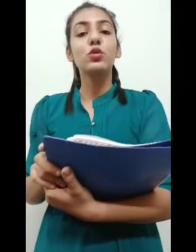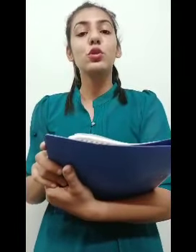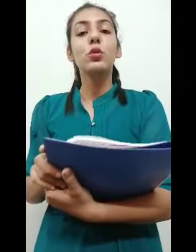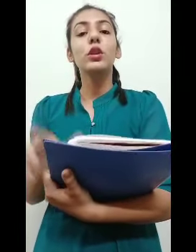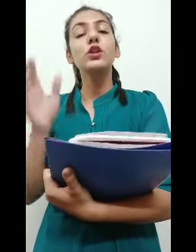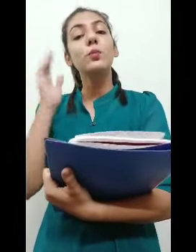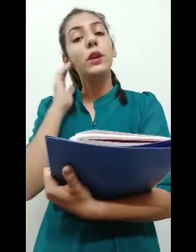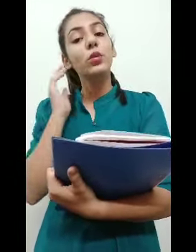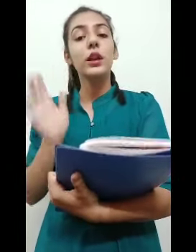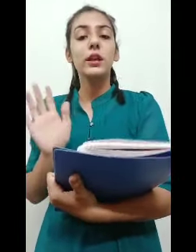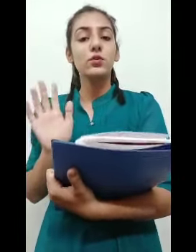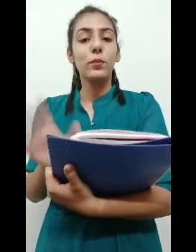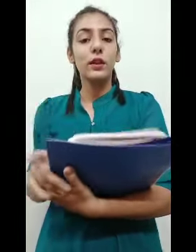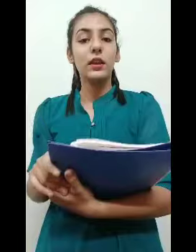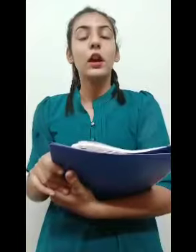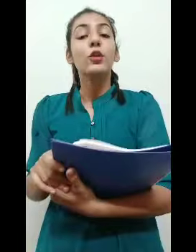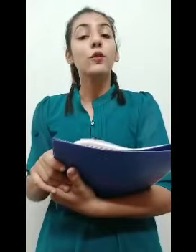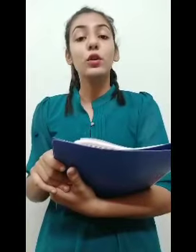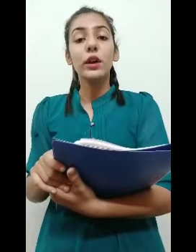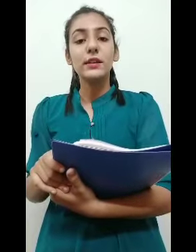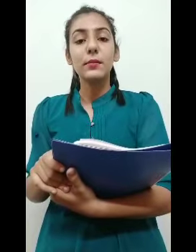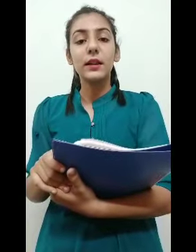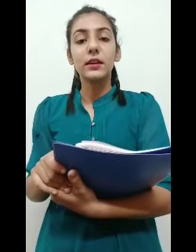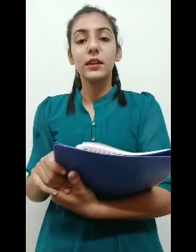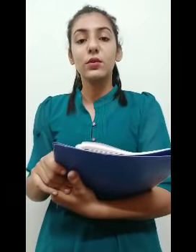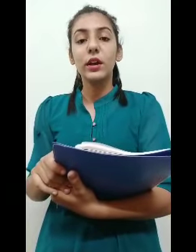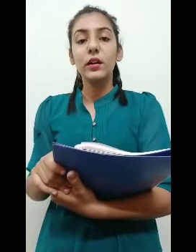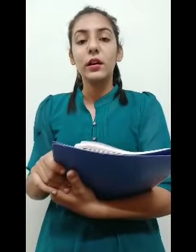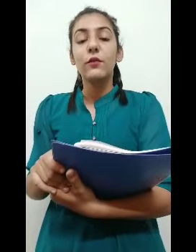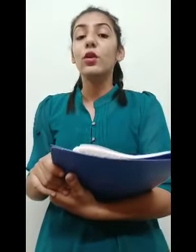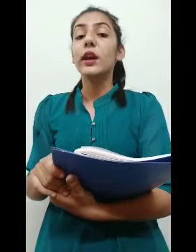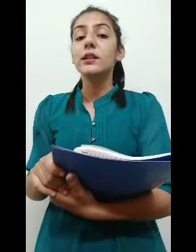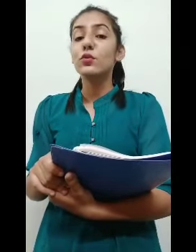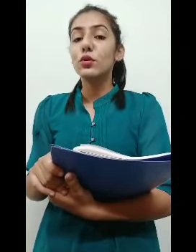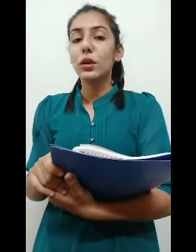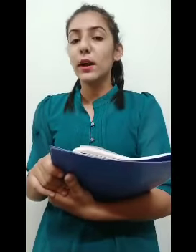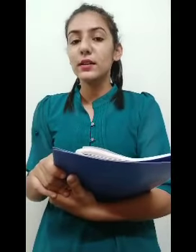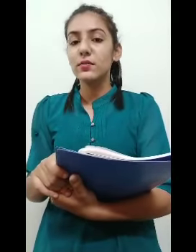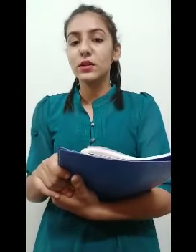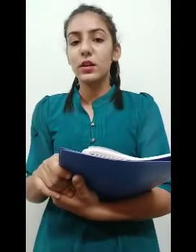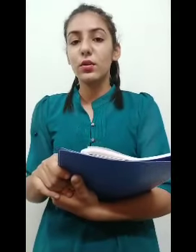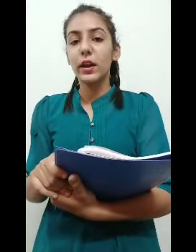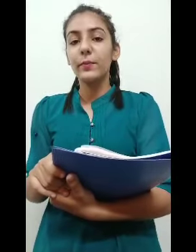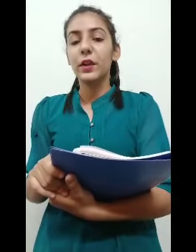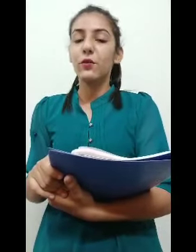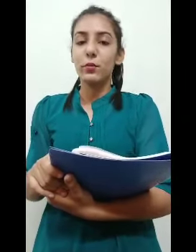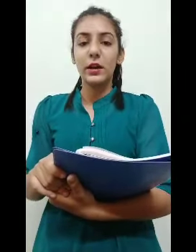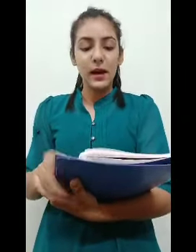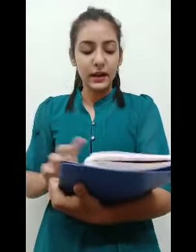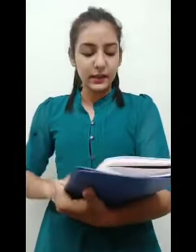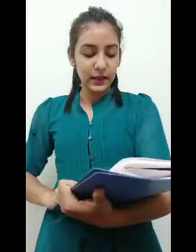कुछ लोग होते हैं जो बिल्कुल ही नहीं सुन पाते। तो वो लोग कैसे बात करते होंगे, वो लोग कैसे दूसरों की बातें समझते होंगे, वो भी हम आगे